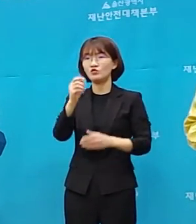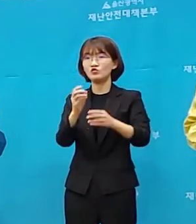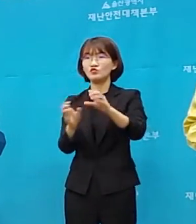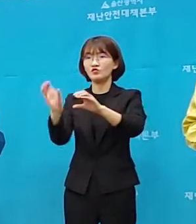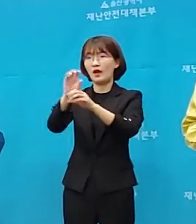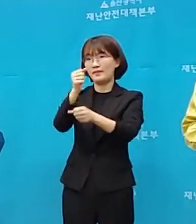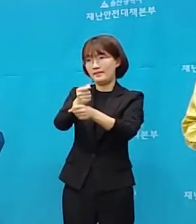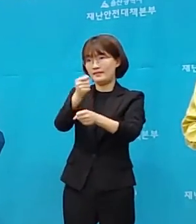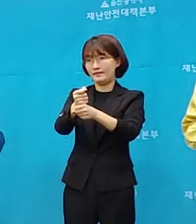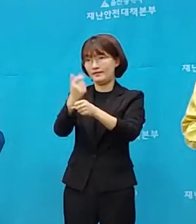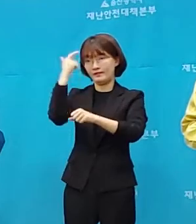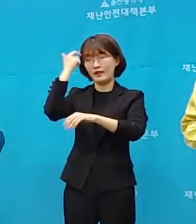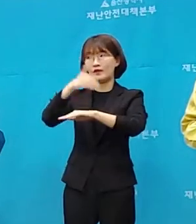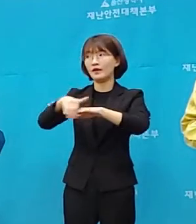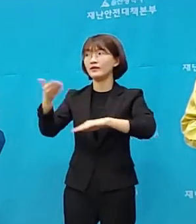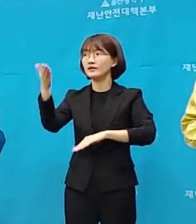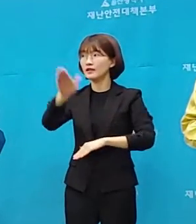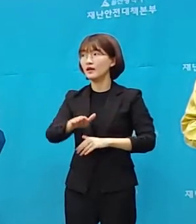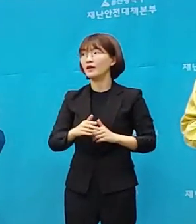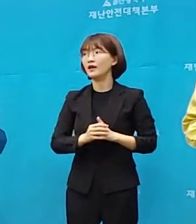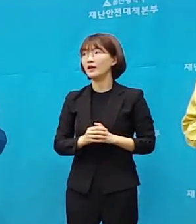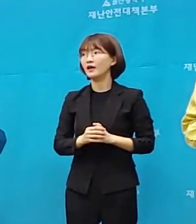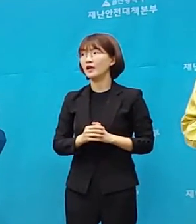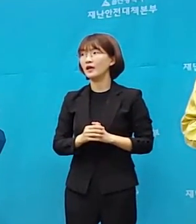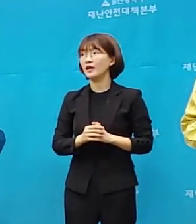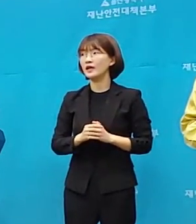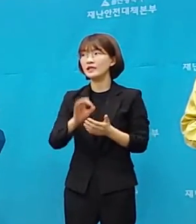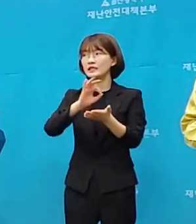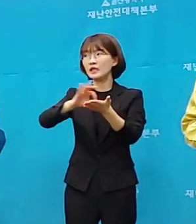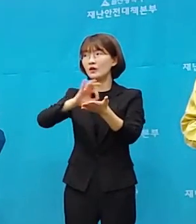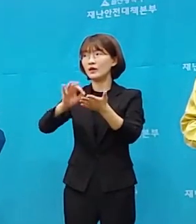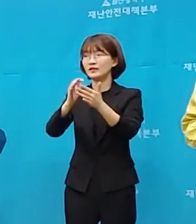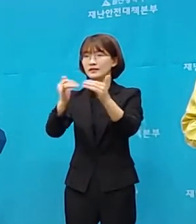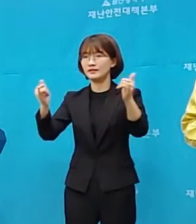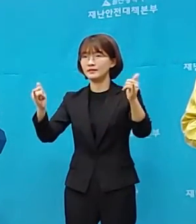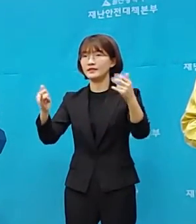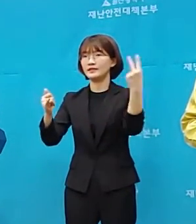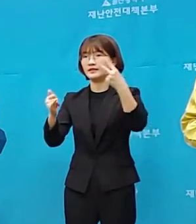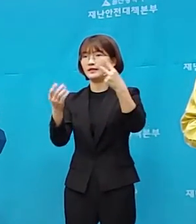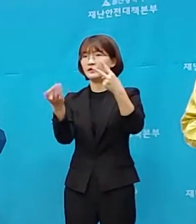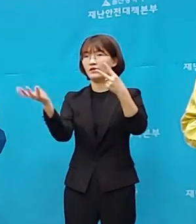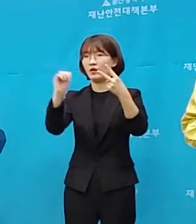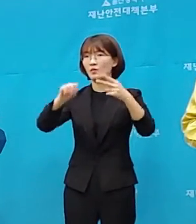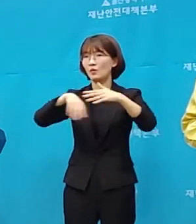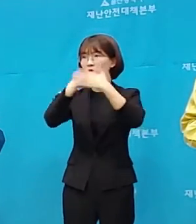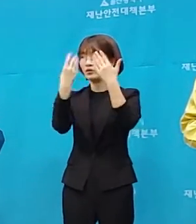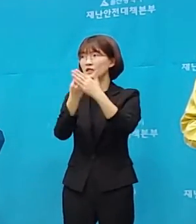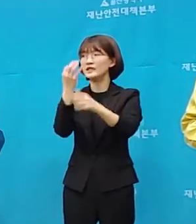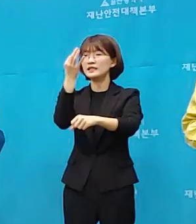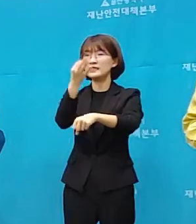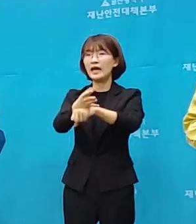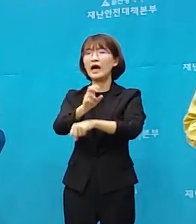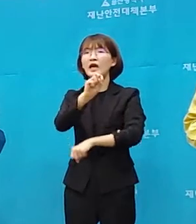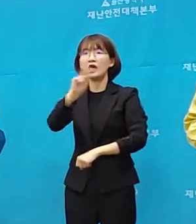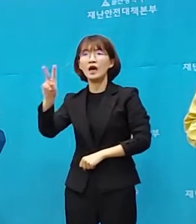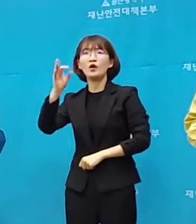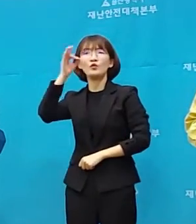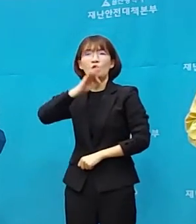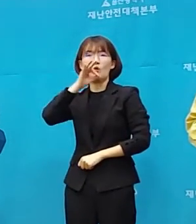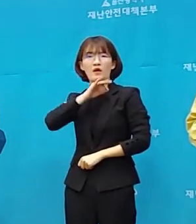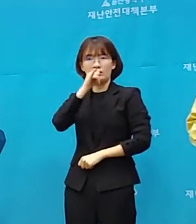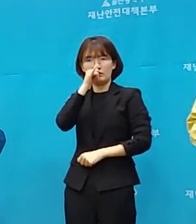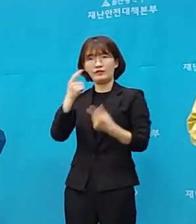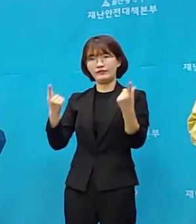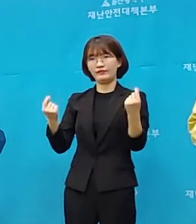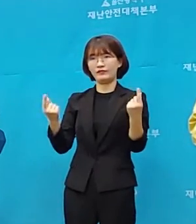하시는데 이건 이제 일단 이 사용하시는 분들이 이제 2,000억을 다 구매를 해주셔야지 효과를 누릴 수 있는